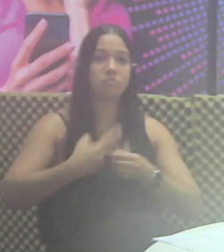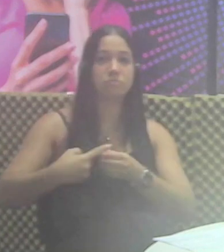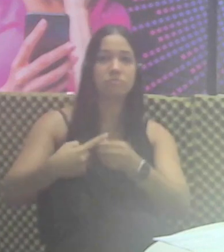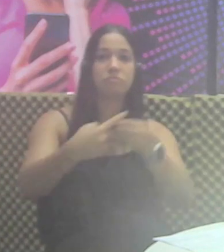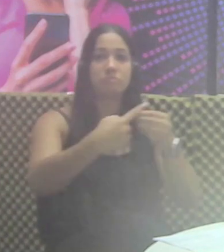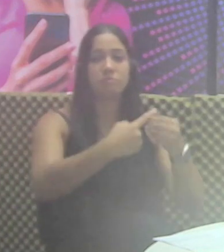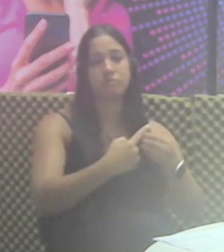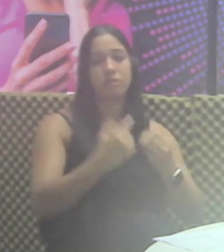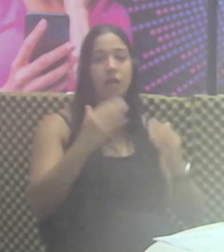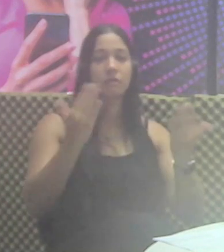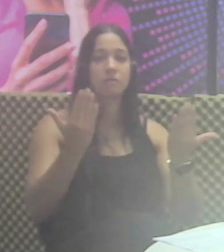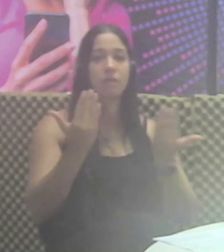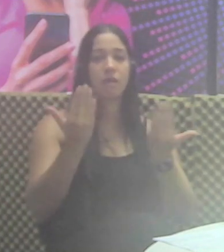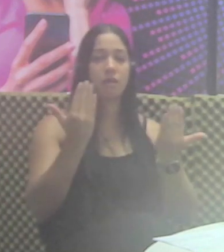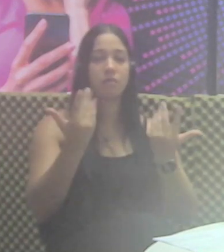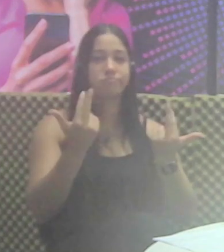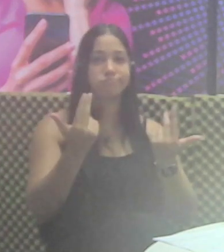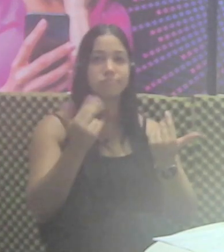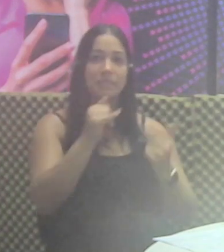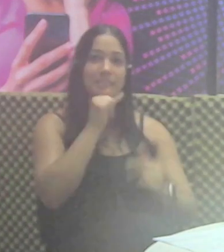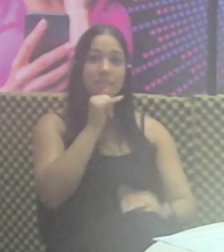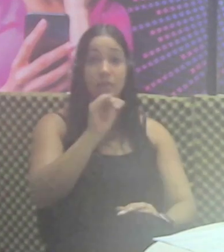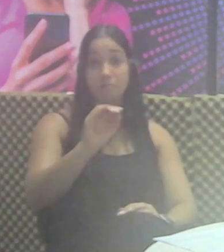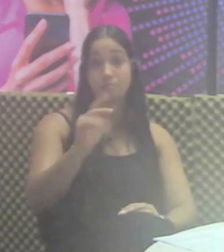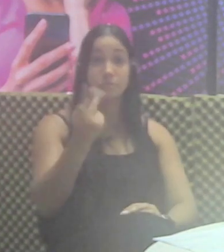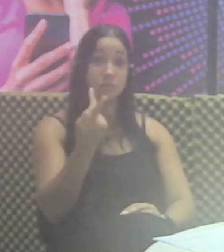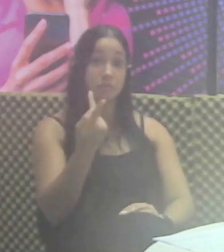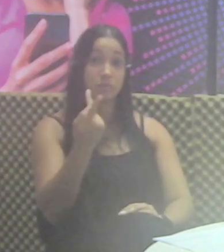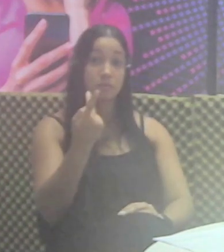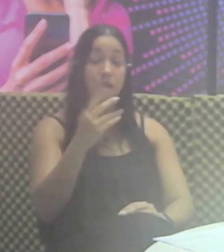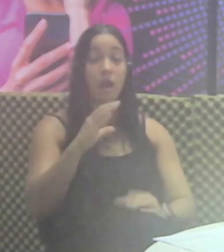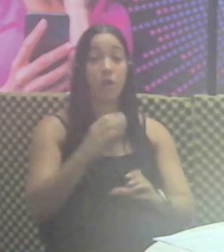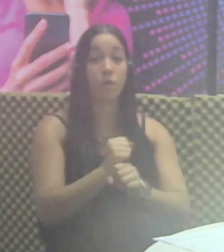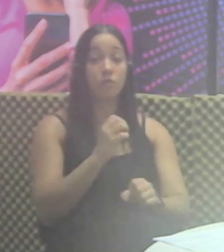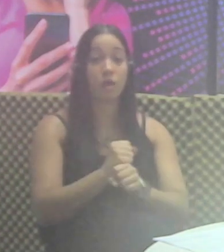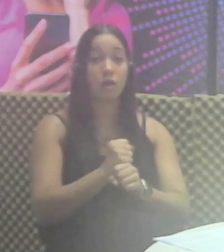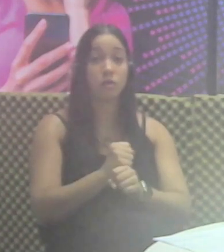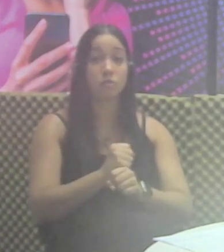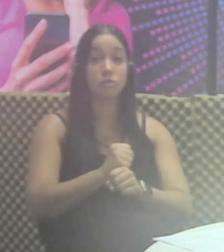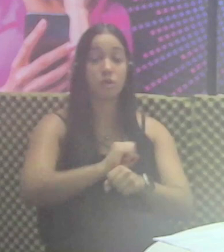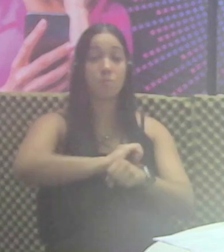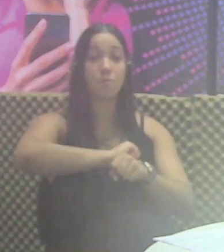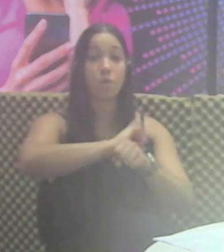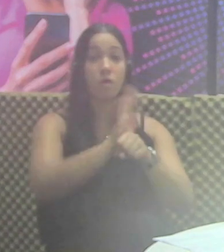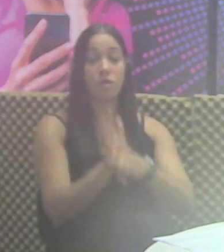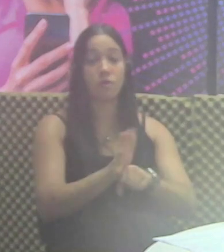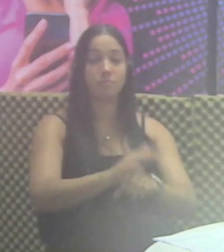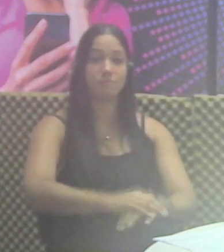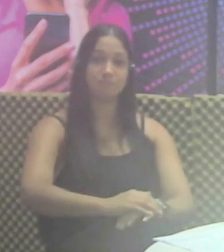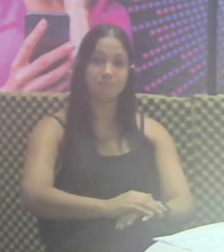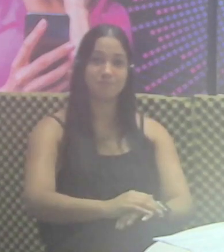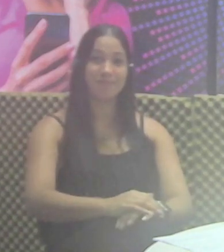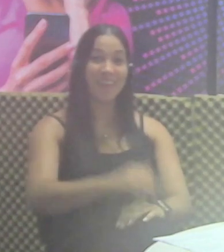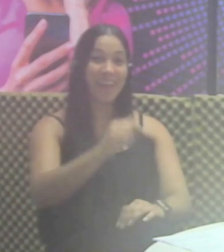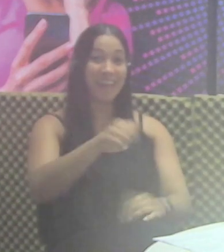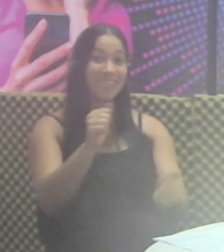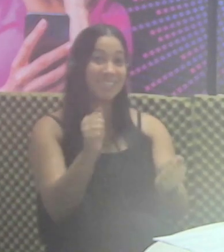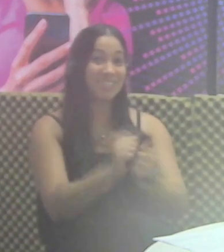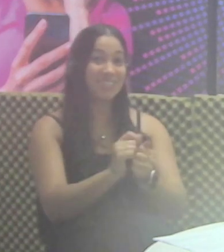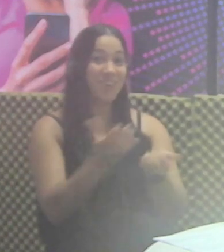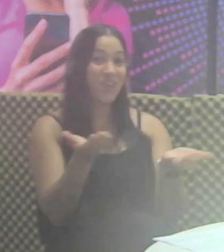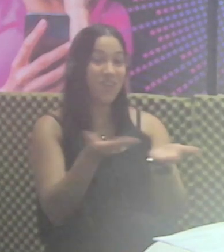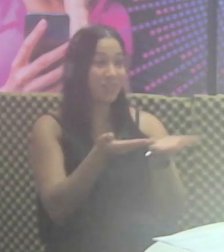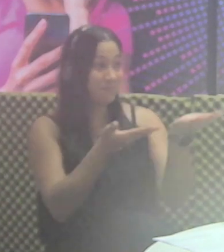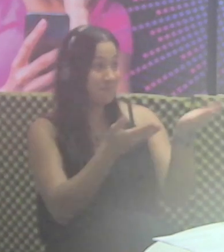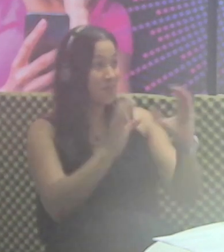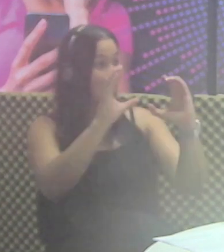grande porte, como, por exemplo, Belo Horizonte, Contagem e Montes Claros. Aqui em nosso estúdio está o coordenador